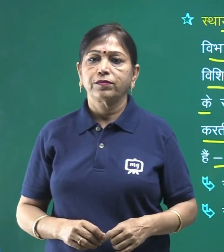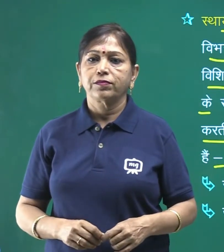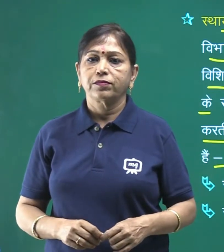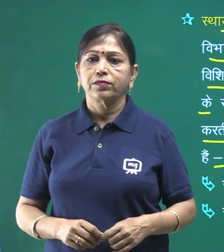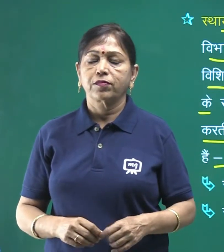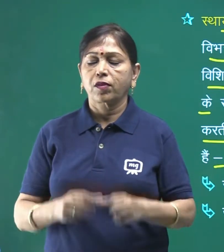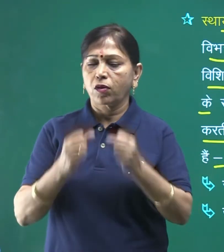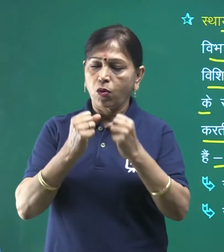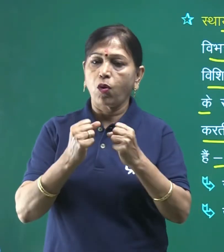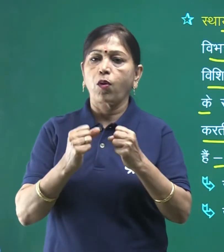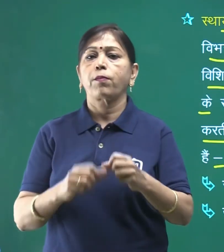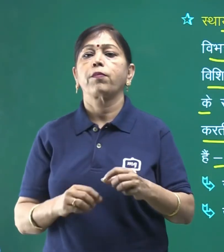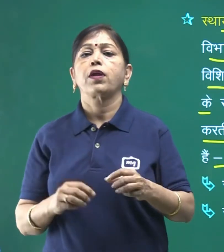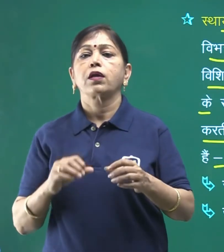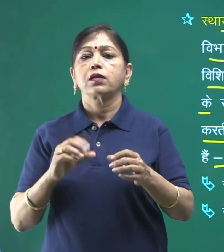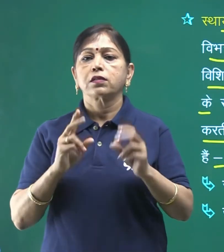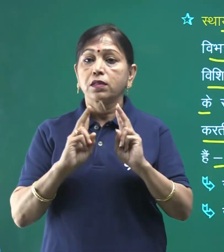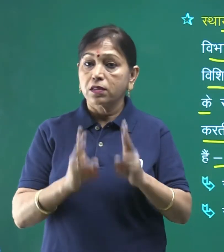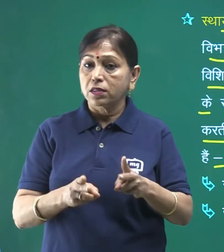जटिल स्थायी ऊतक।